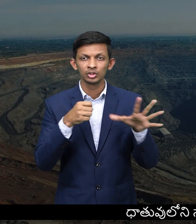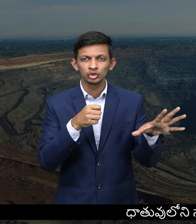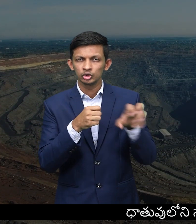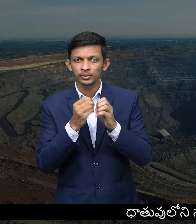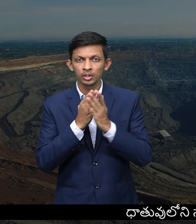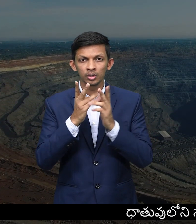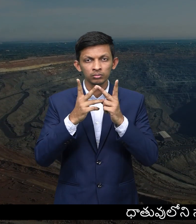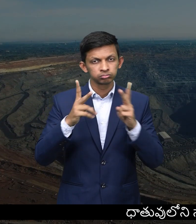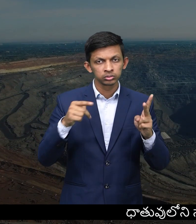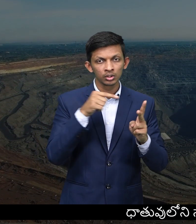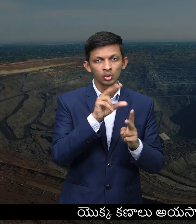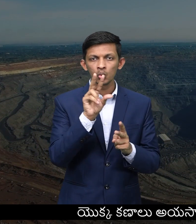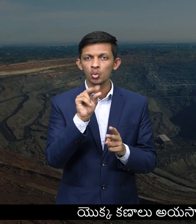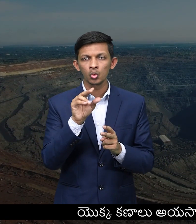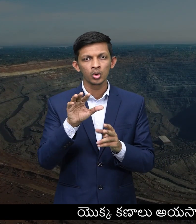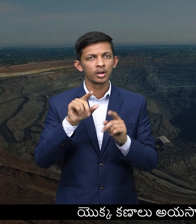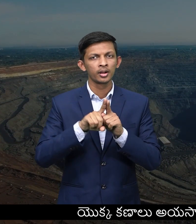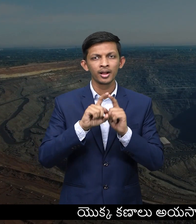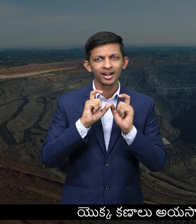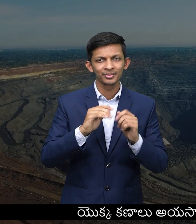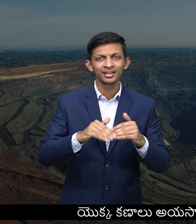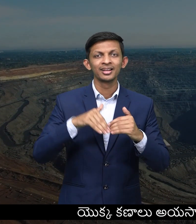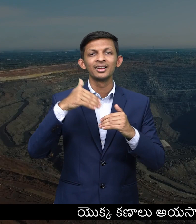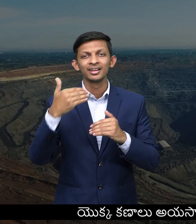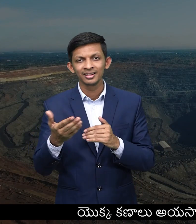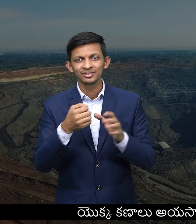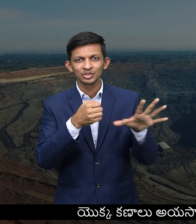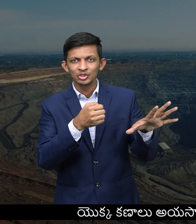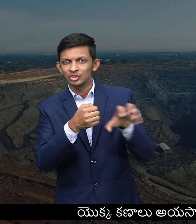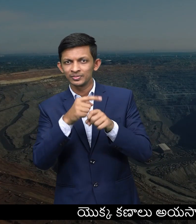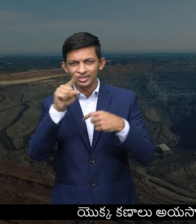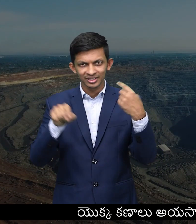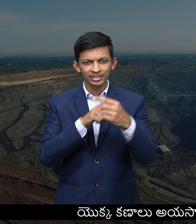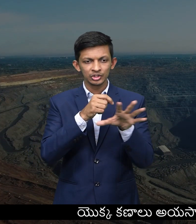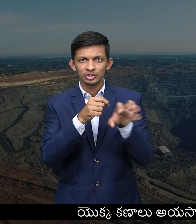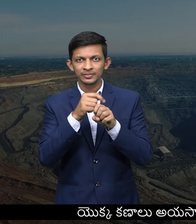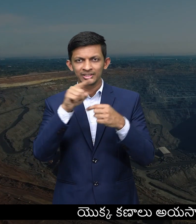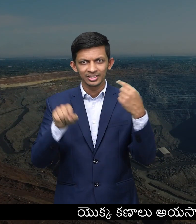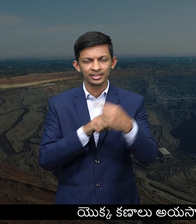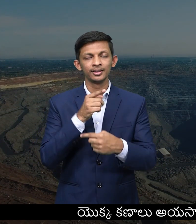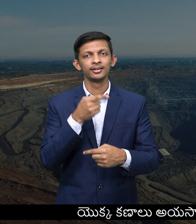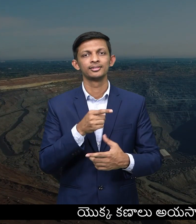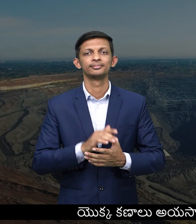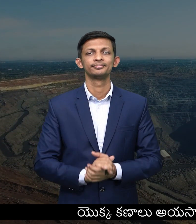ధాతువులోని నాన్ అయస్కాంత భాగం యొక్క కణాలు అయస్కాంత రోలర్ వైపు ఆకర్షించబడవు.